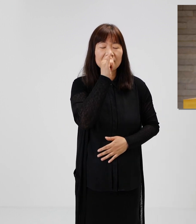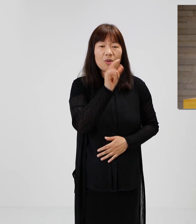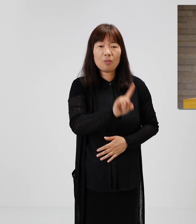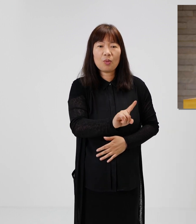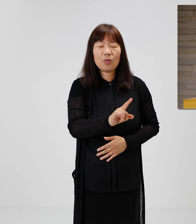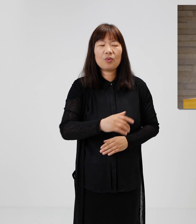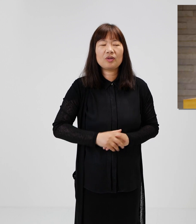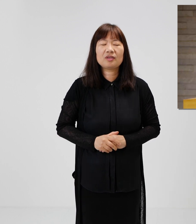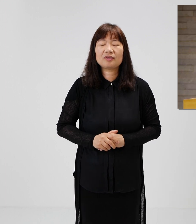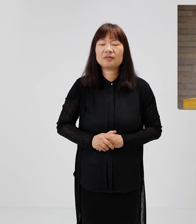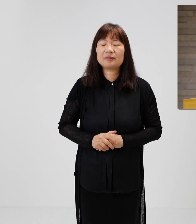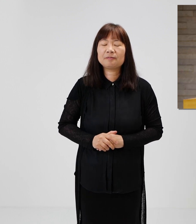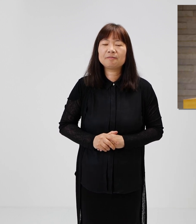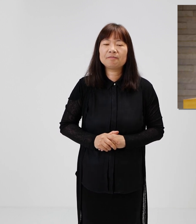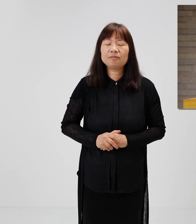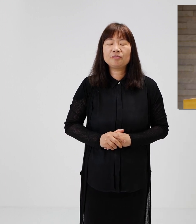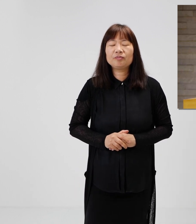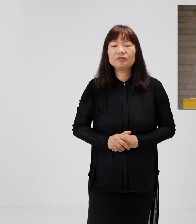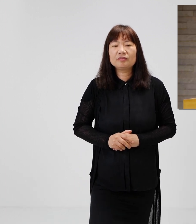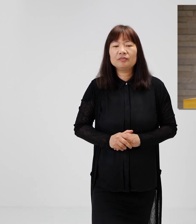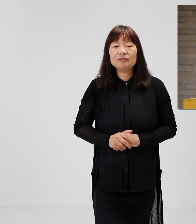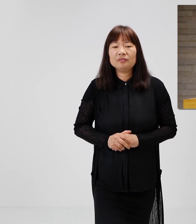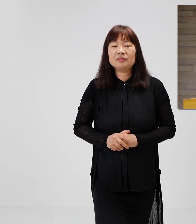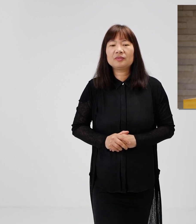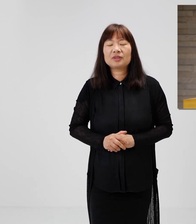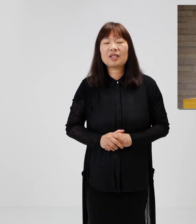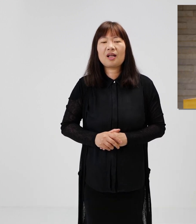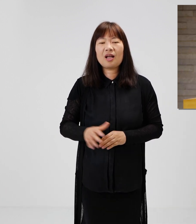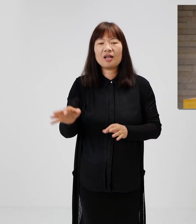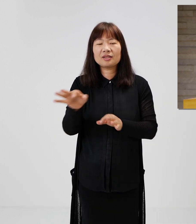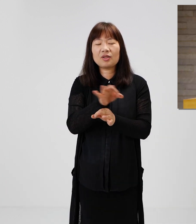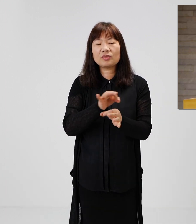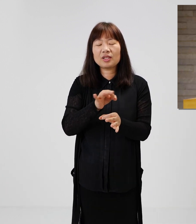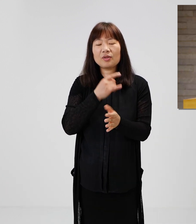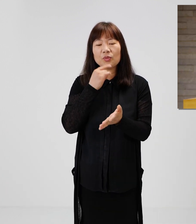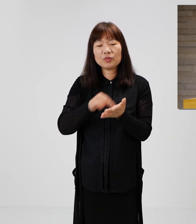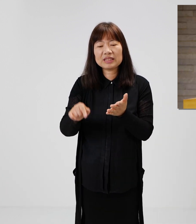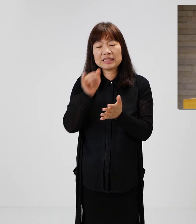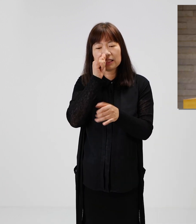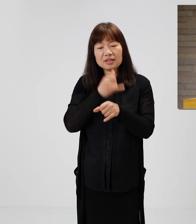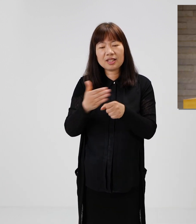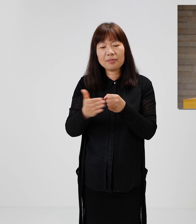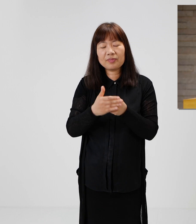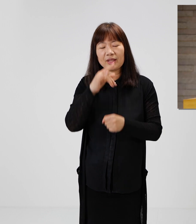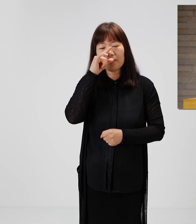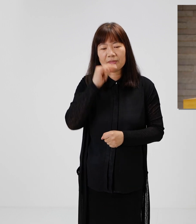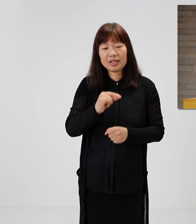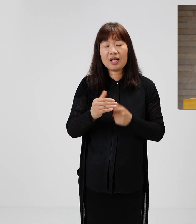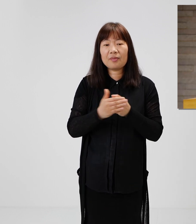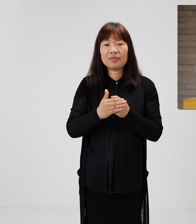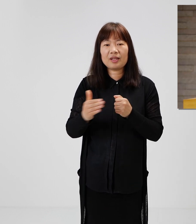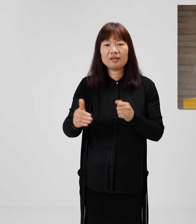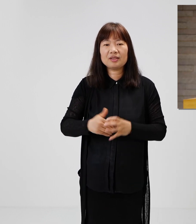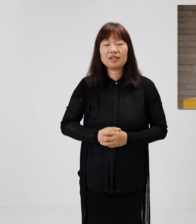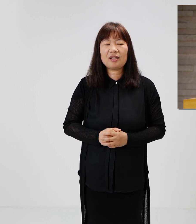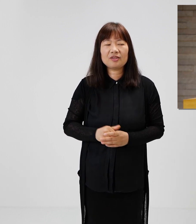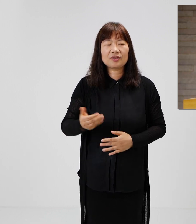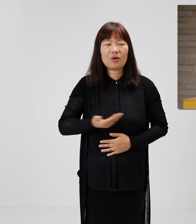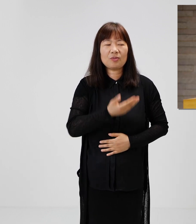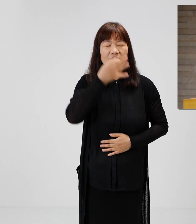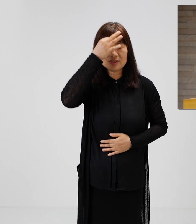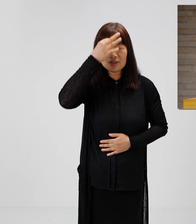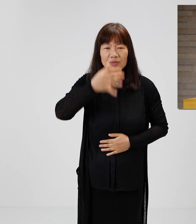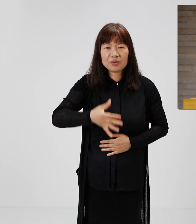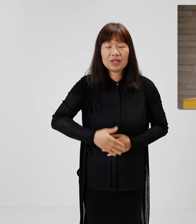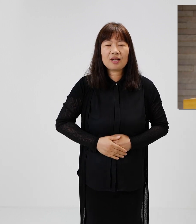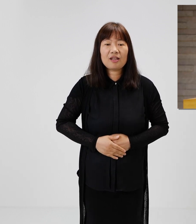이거에 민감하잖아요. 예? 경제적인 손실이 온다는데 또 민감하잖아요. 여러분